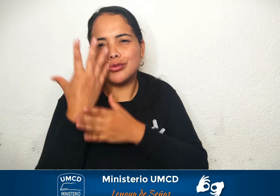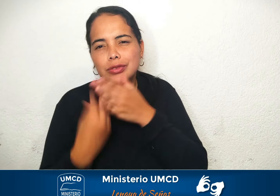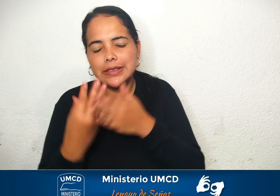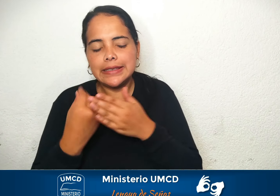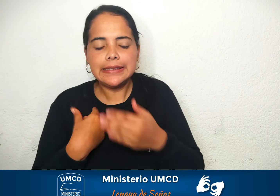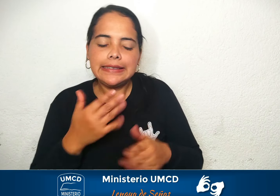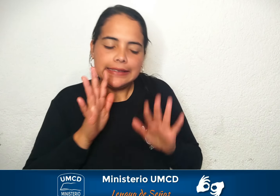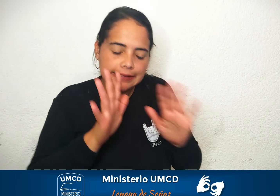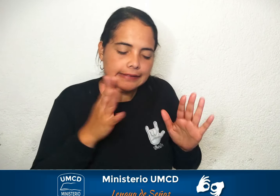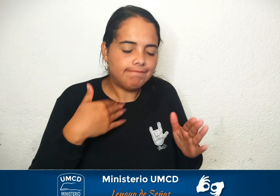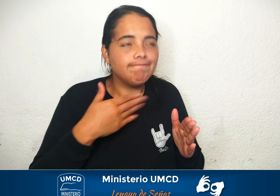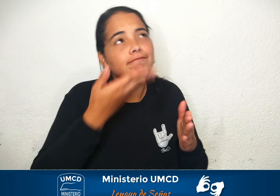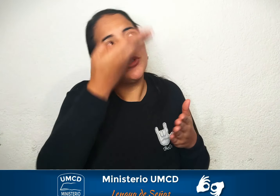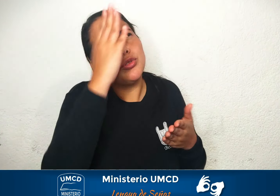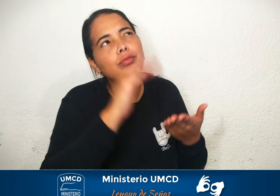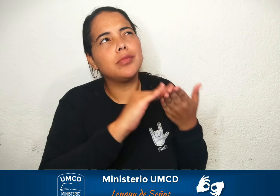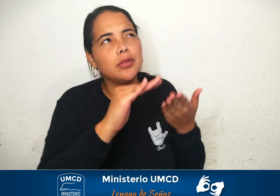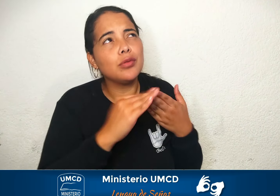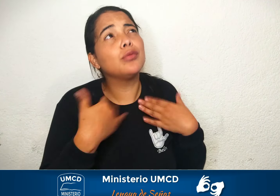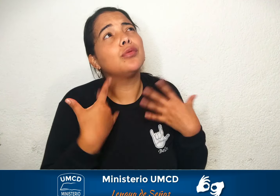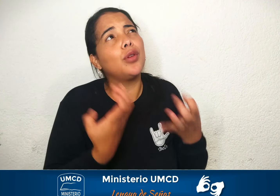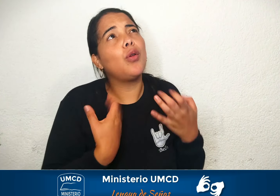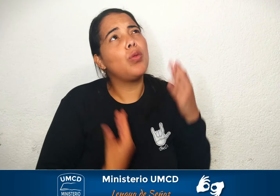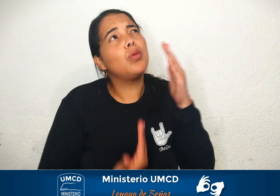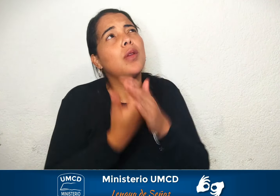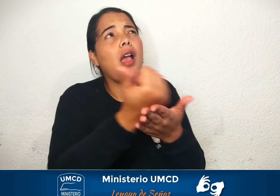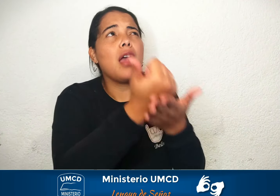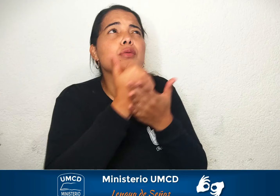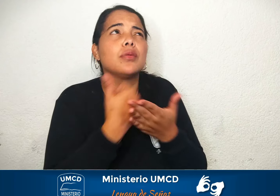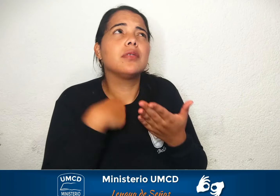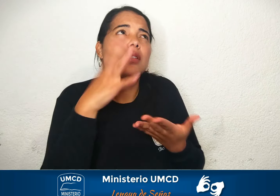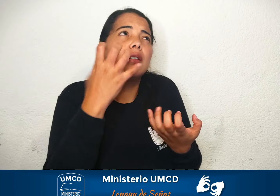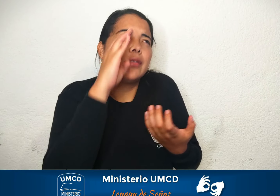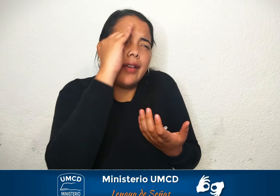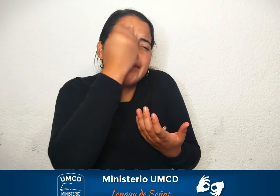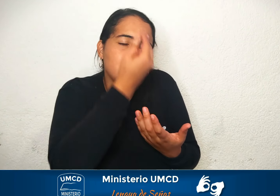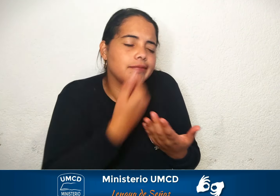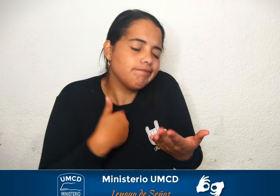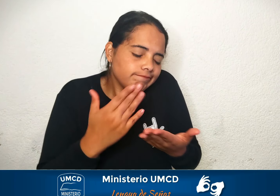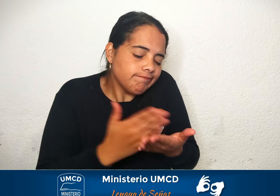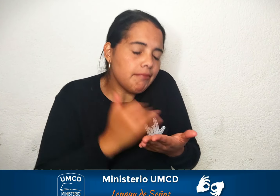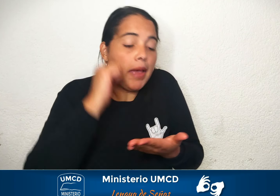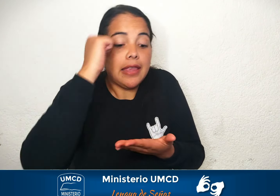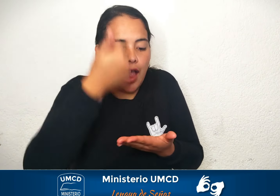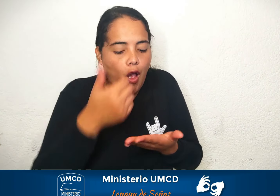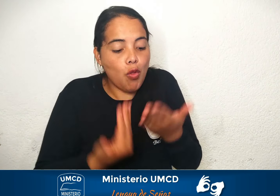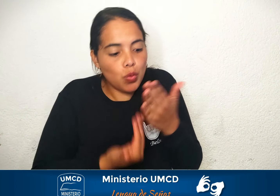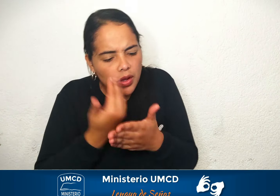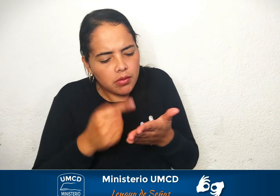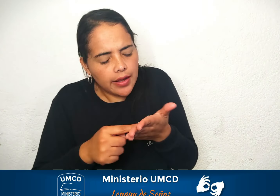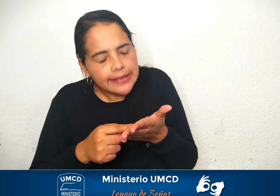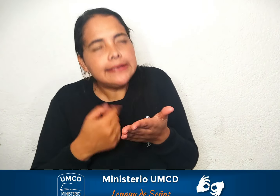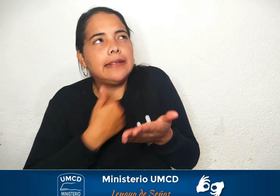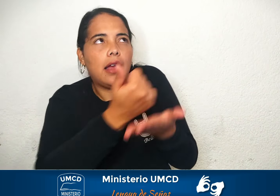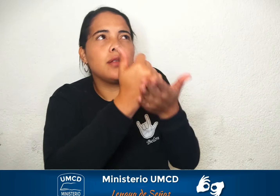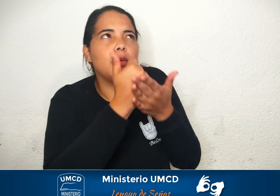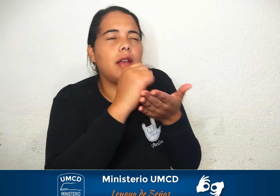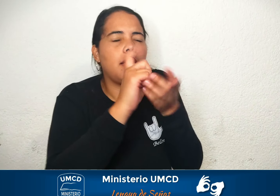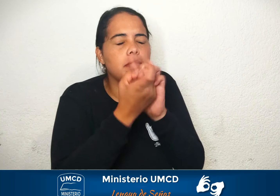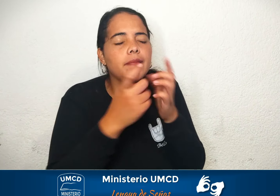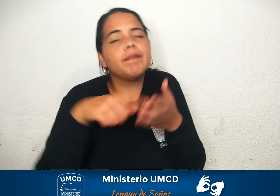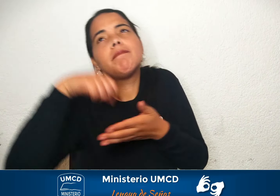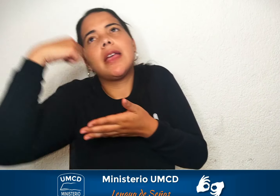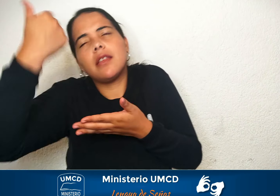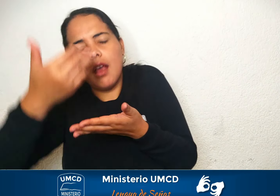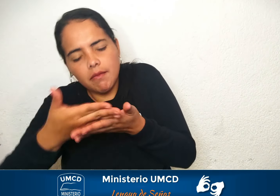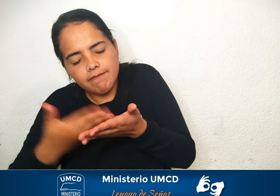correctas, y comience a trabajar con el Señor y diga al Señor: ayúdame a cambiar esto. El anhelo del Señor es llevarnos a todos a la imagen